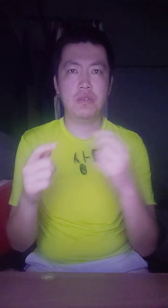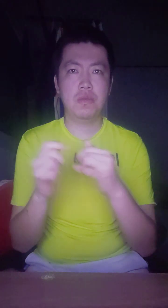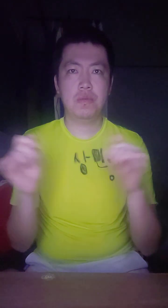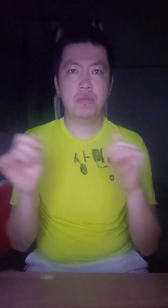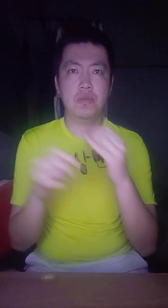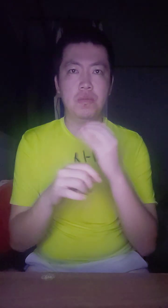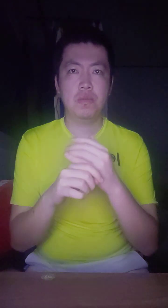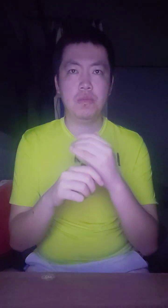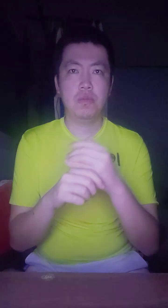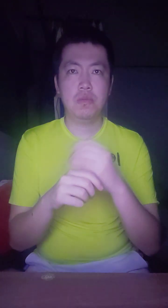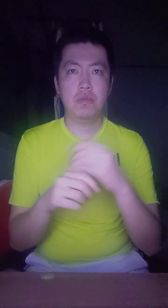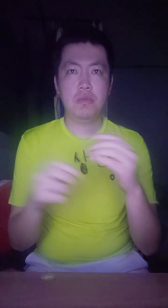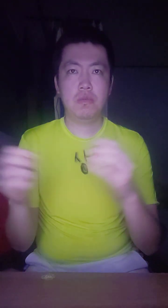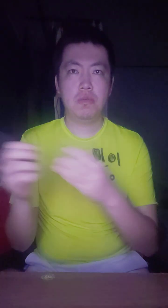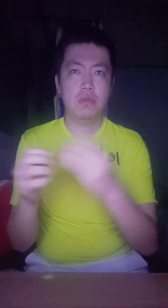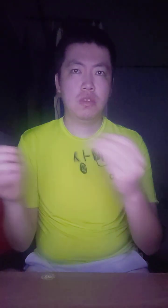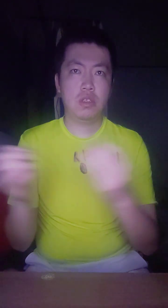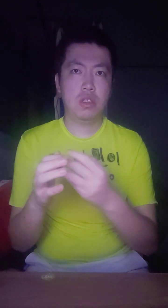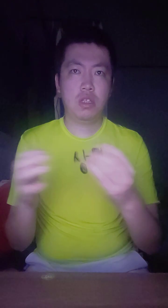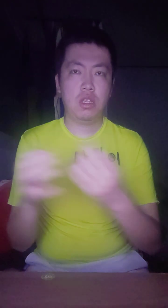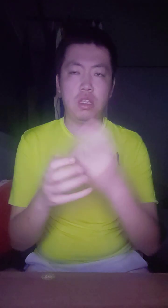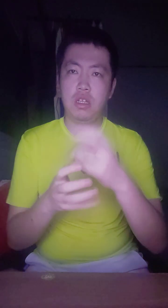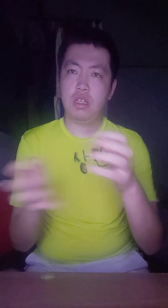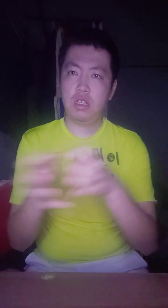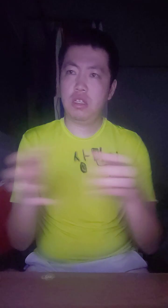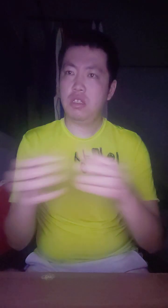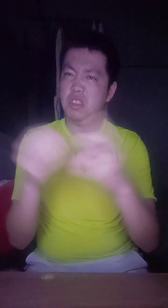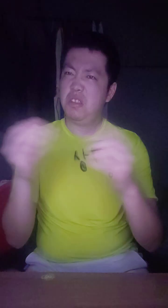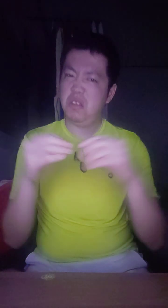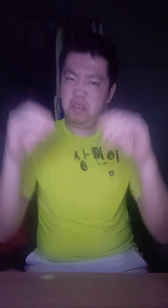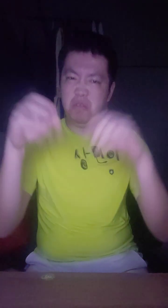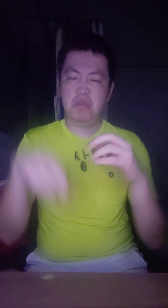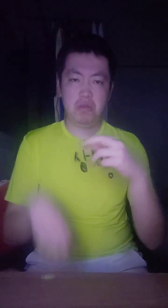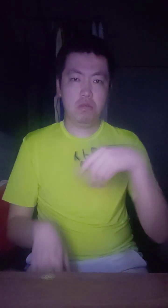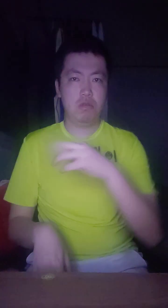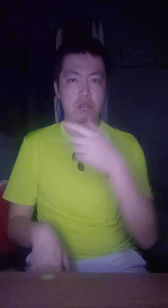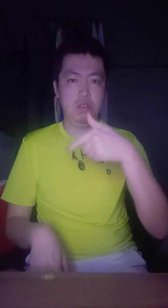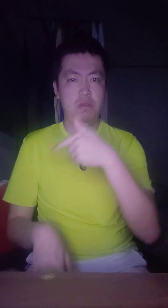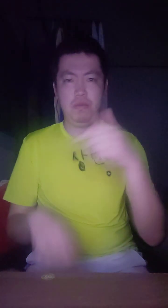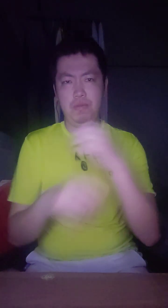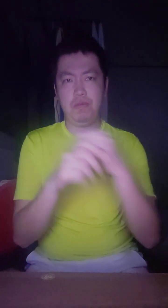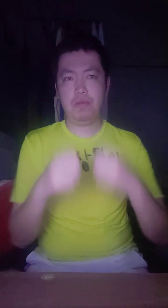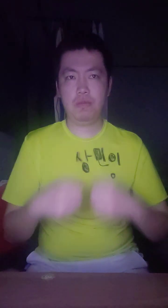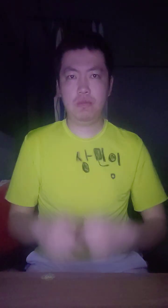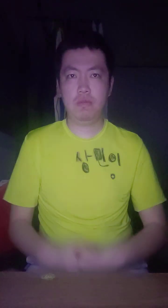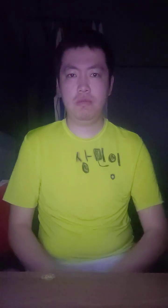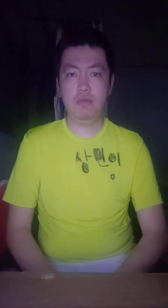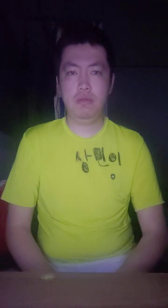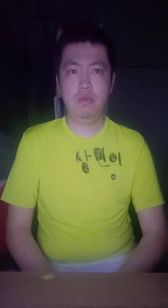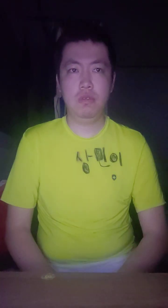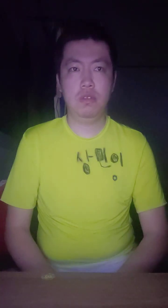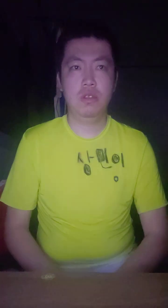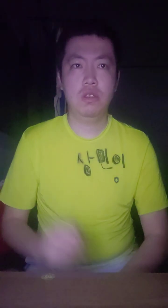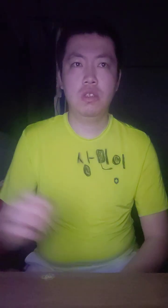가운데 무방비 상태에 놓인 모두 아파트의 전력 대기책이 시급해지고 있습니다. YTN